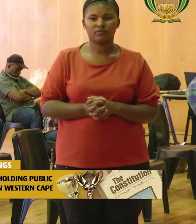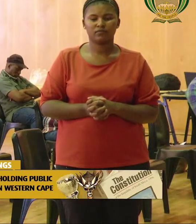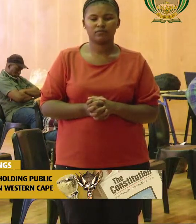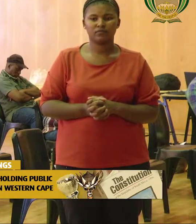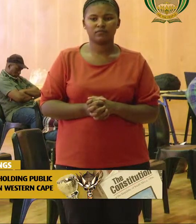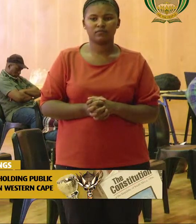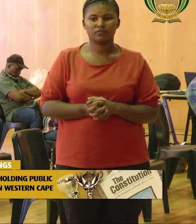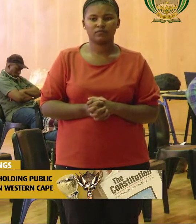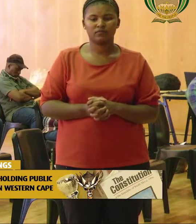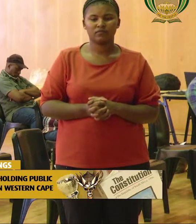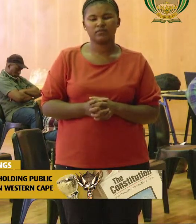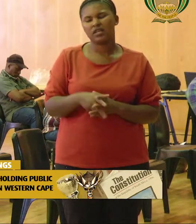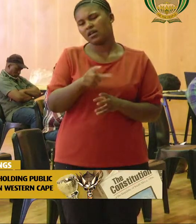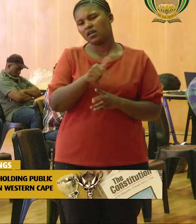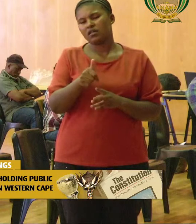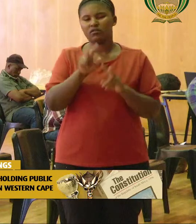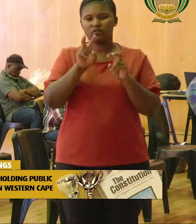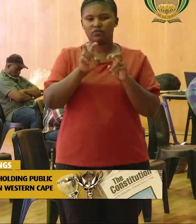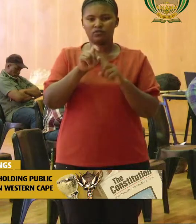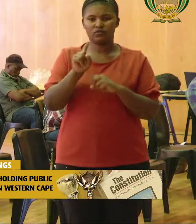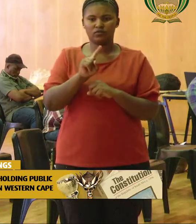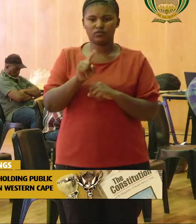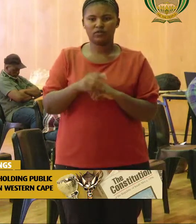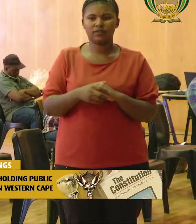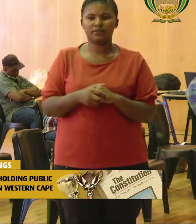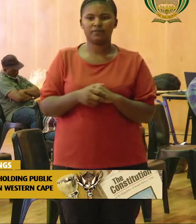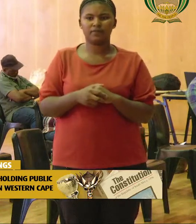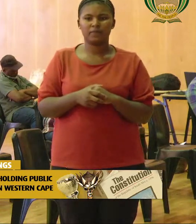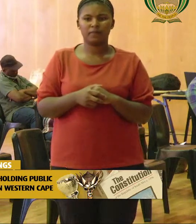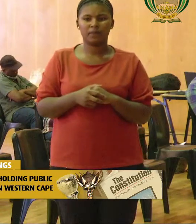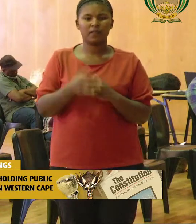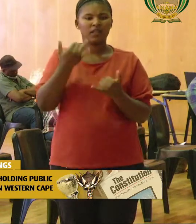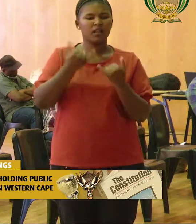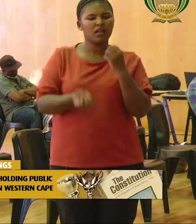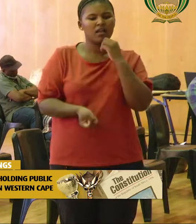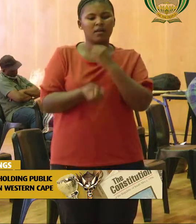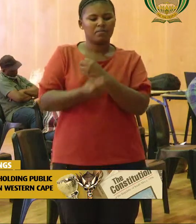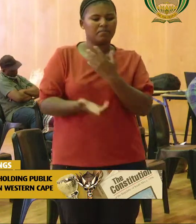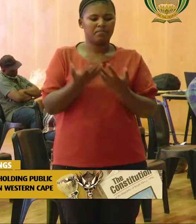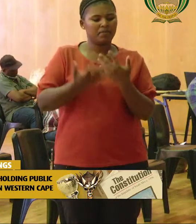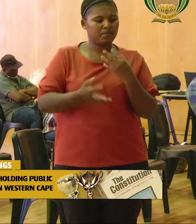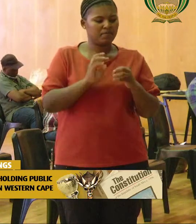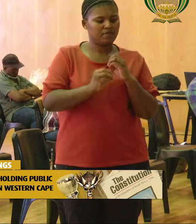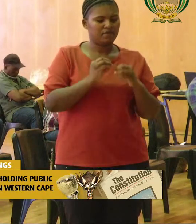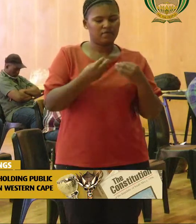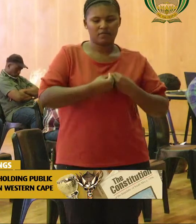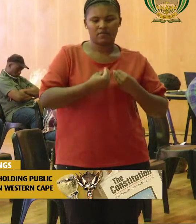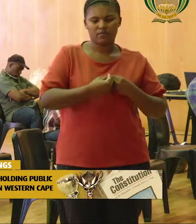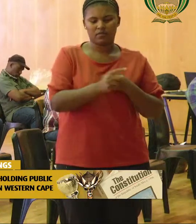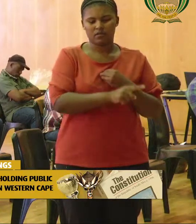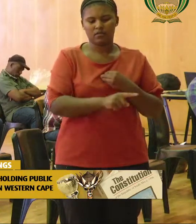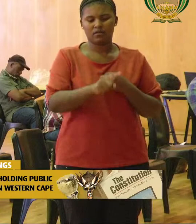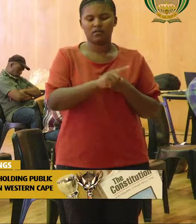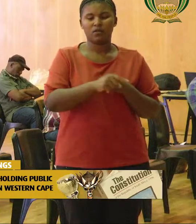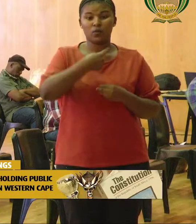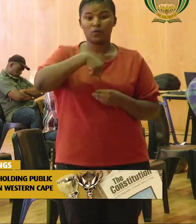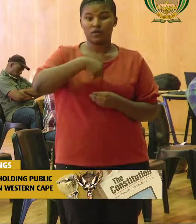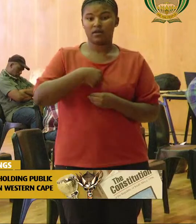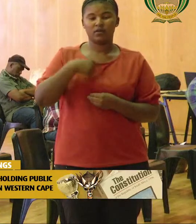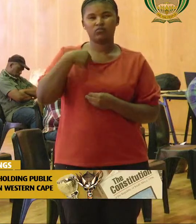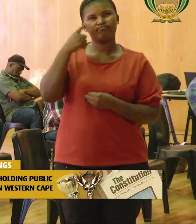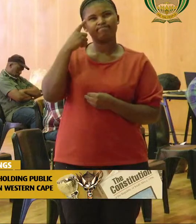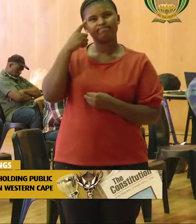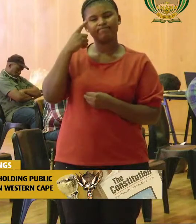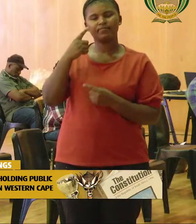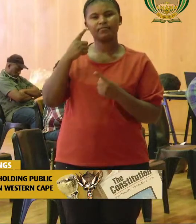Die andere ding van Zetschuld is, daar wordt altijd gepraat van pyrite. Maar voor mij, als een inwoner van